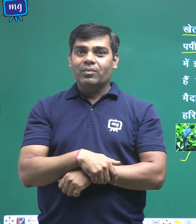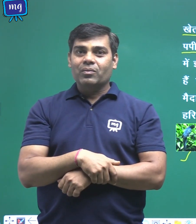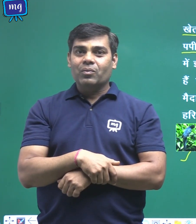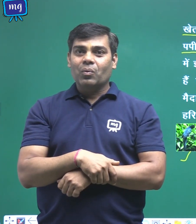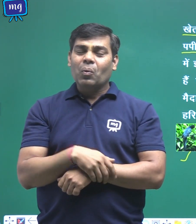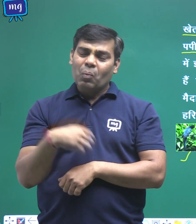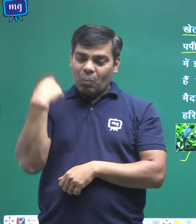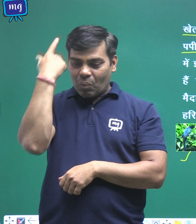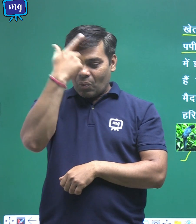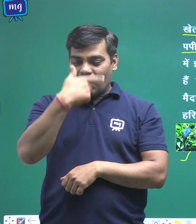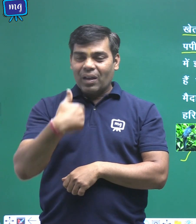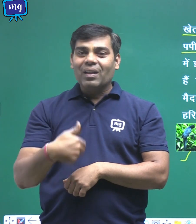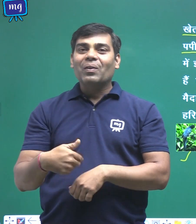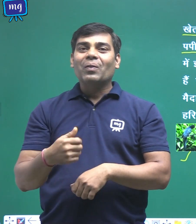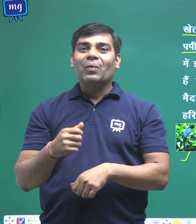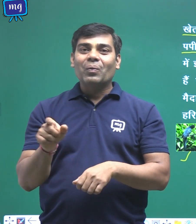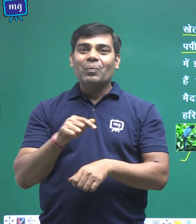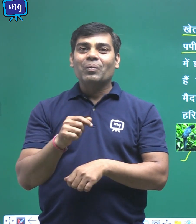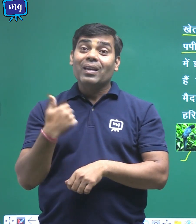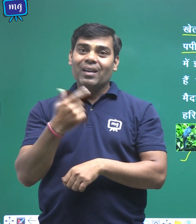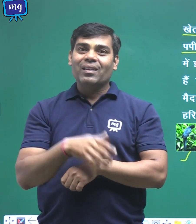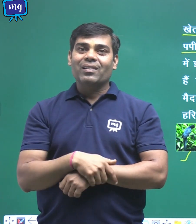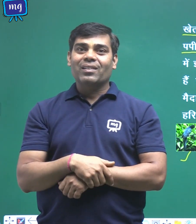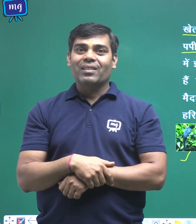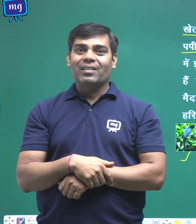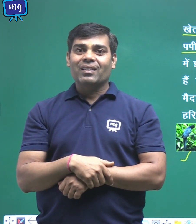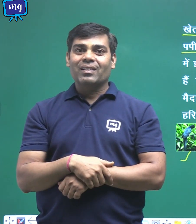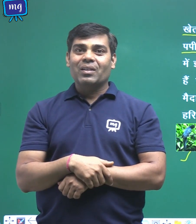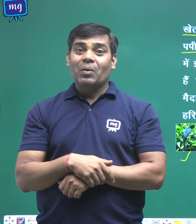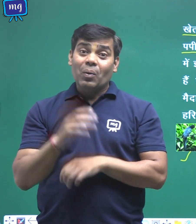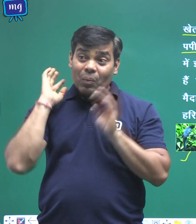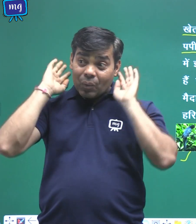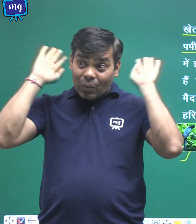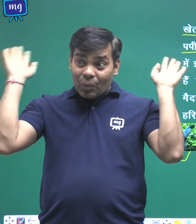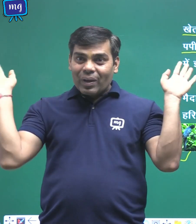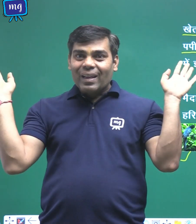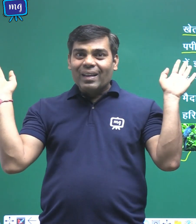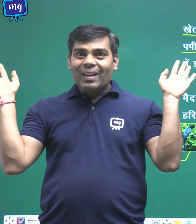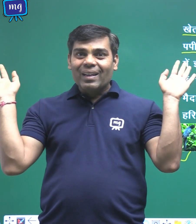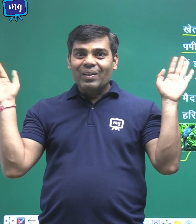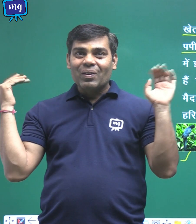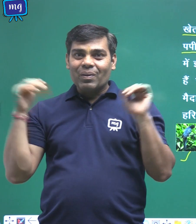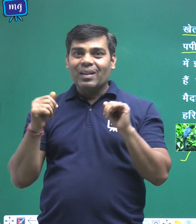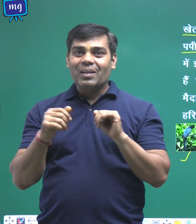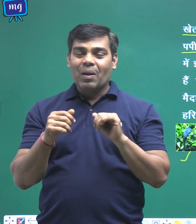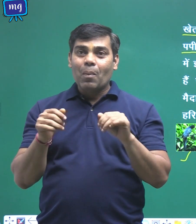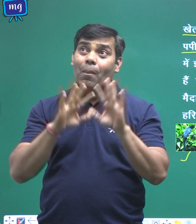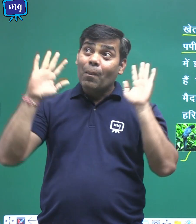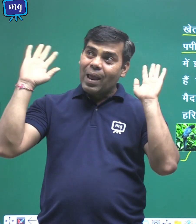पूरा रूप या पूरे पंख फैलाता है,